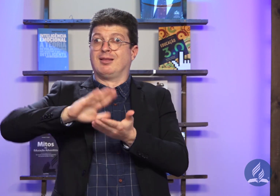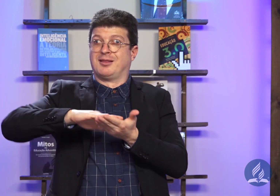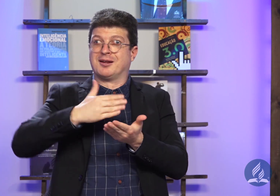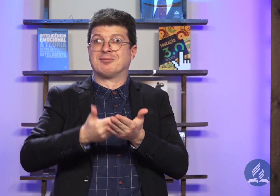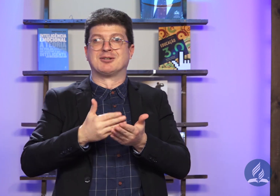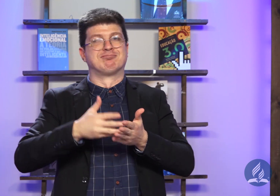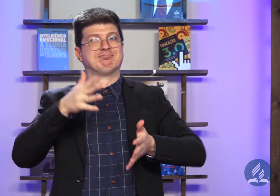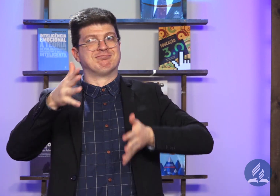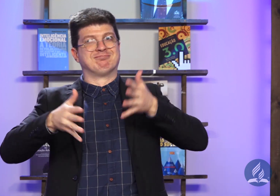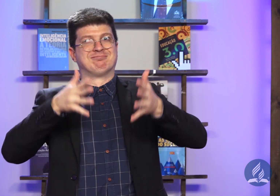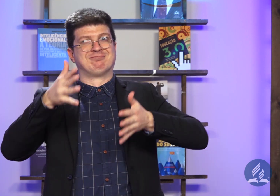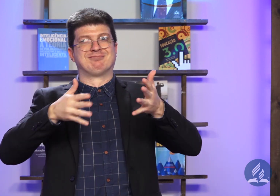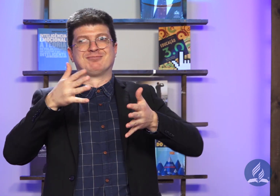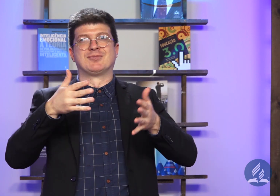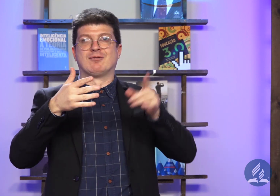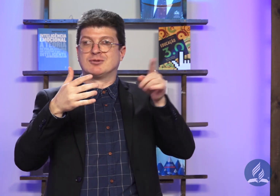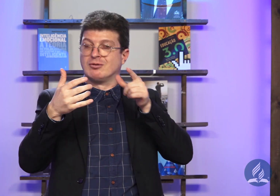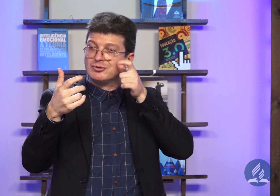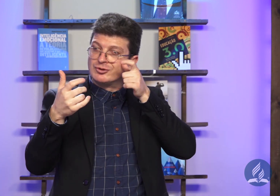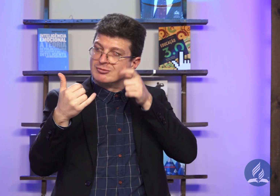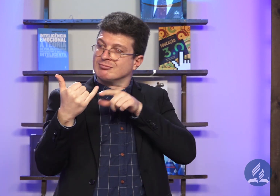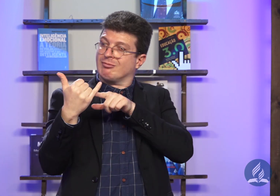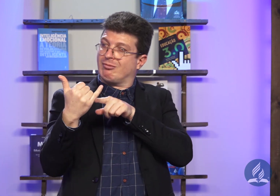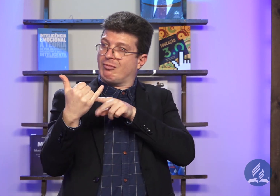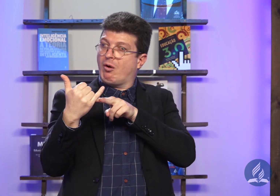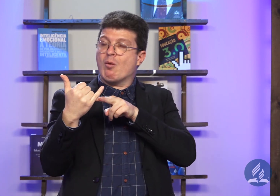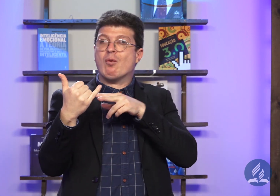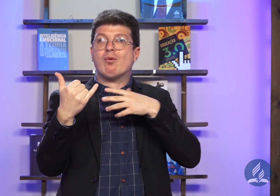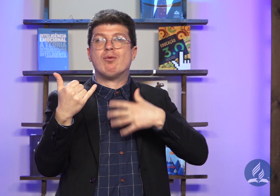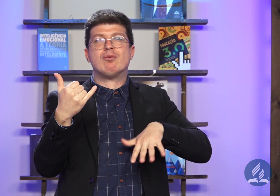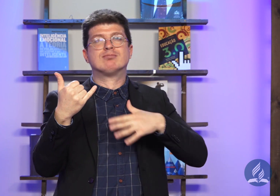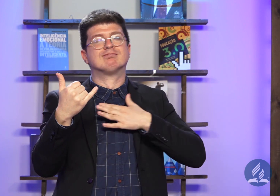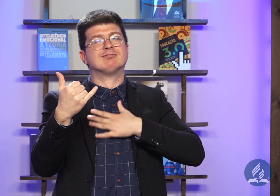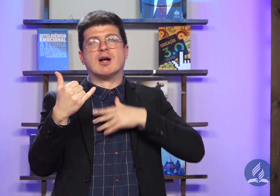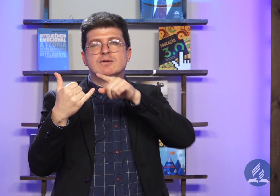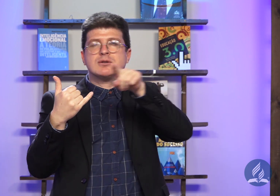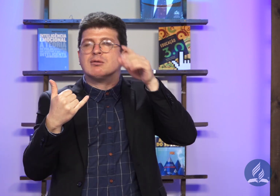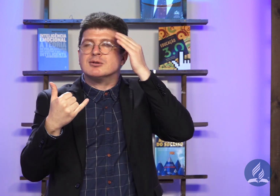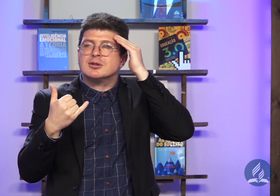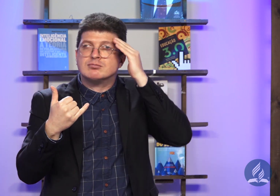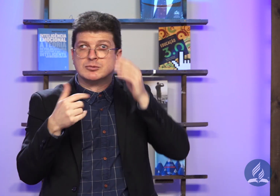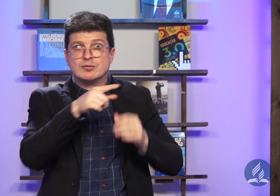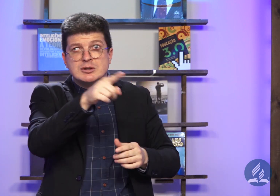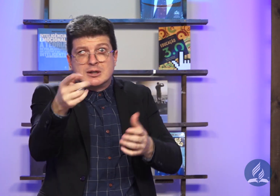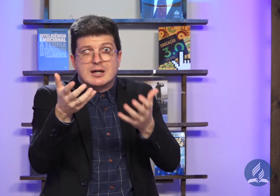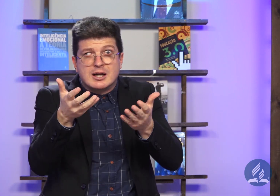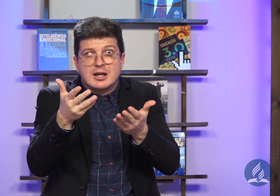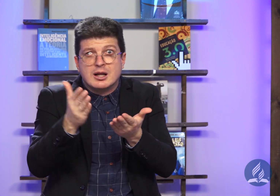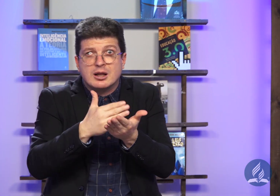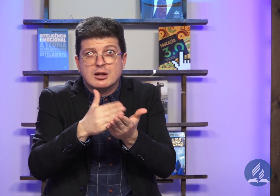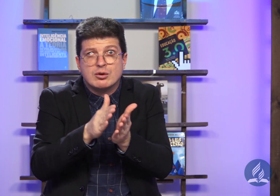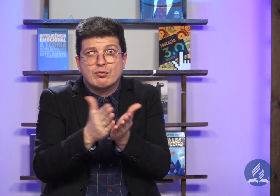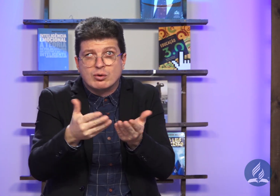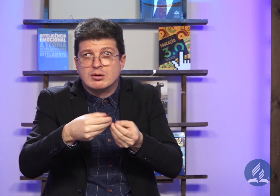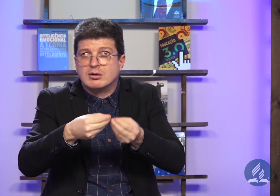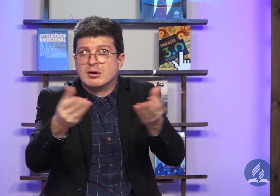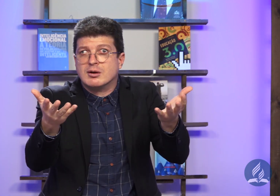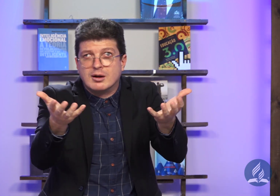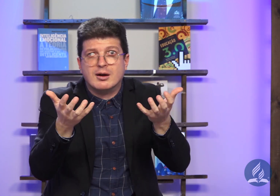Onde você pode falar que tem um intérprete, eles vão lá, vão assistir e vão gostar também, vão entender. Agora você quer algum